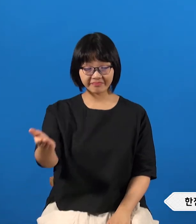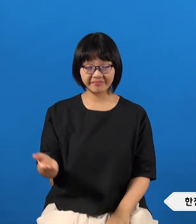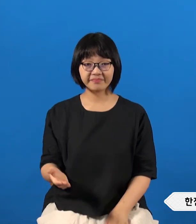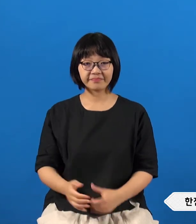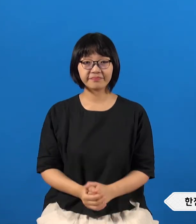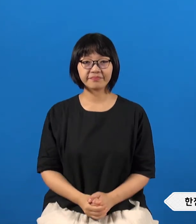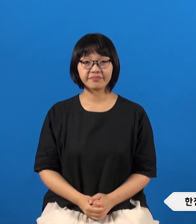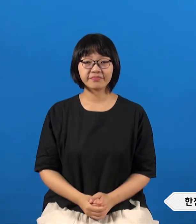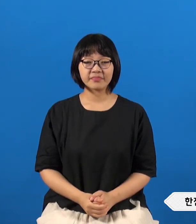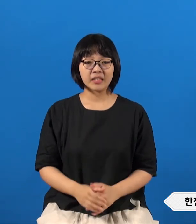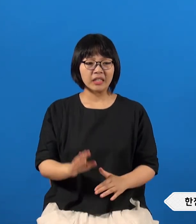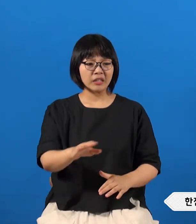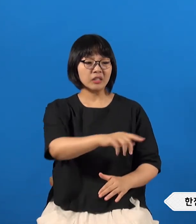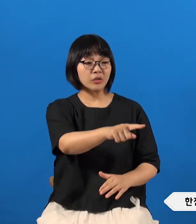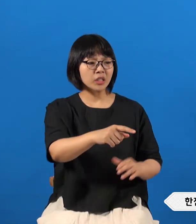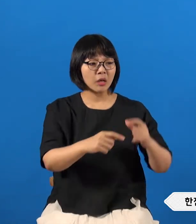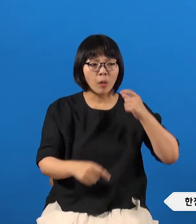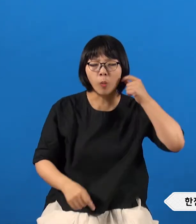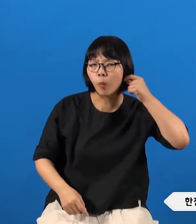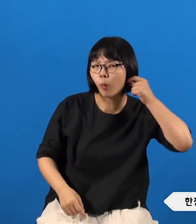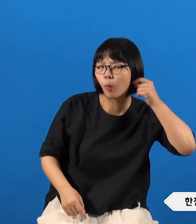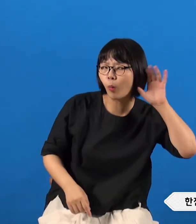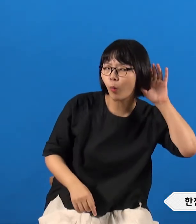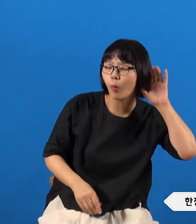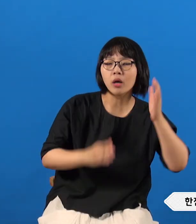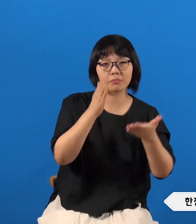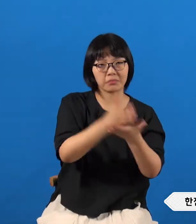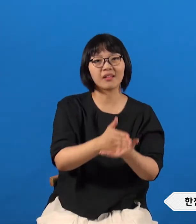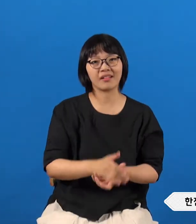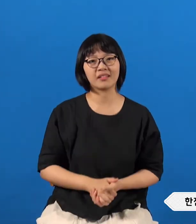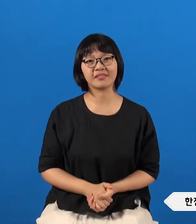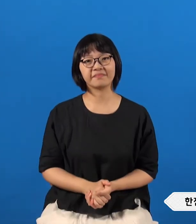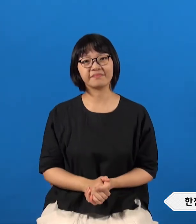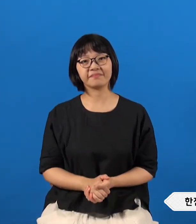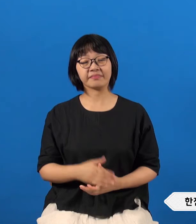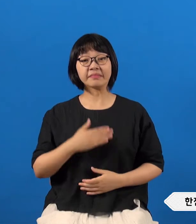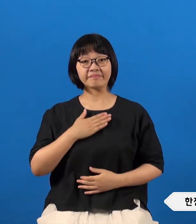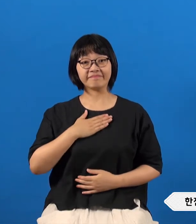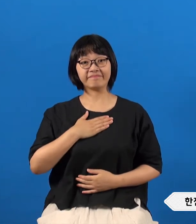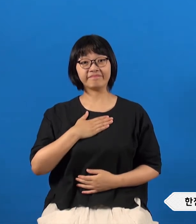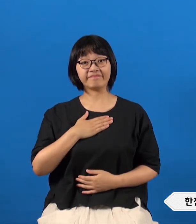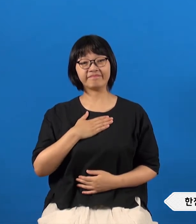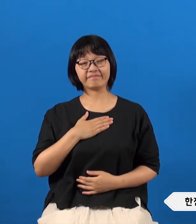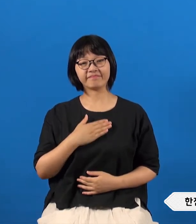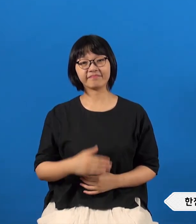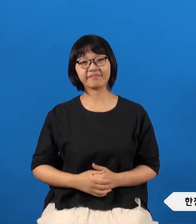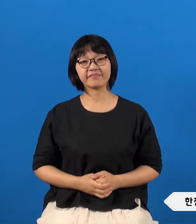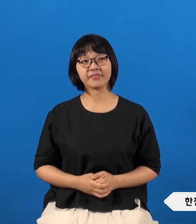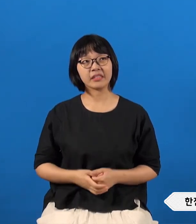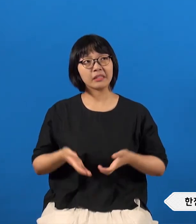여러분, 그런데 절대로 귀가 솔깃하면 안 됩니다. 저는